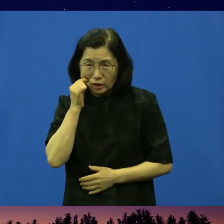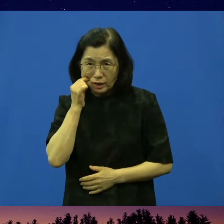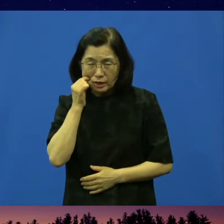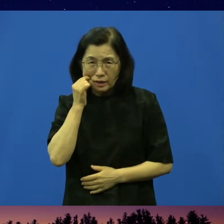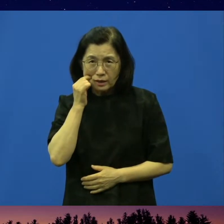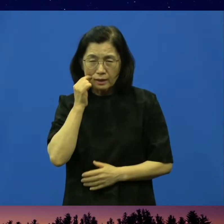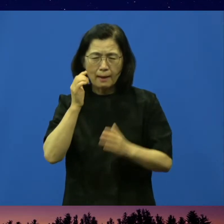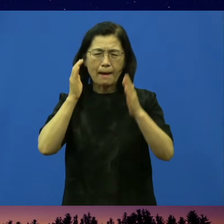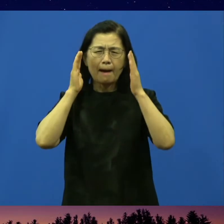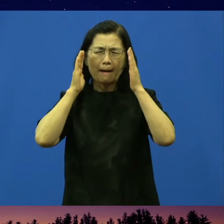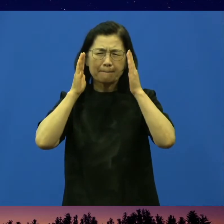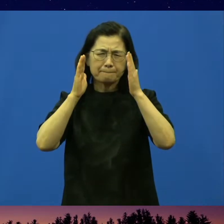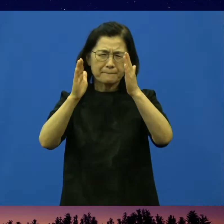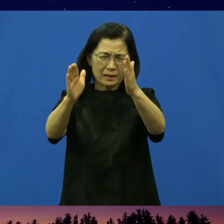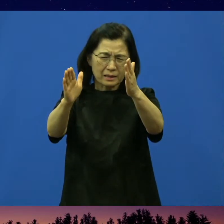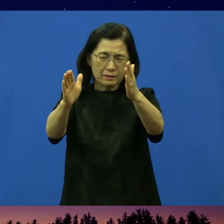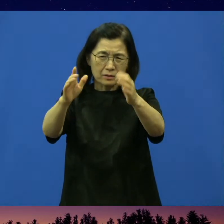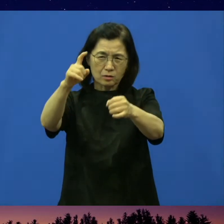방향을 잃어버리는